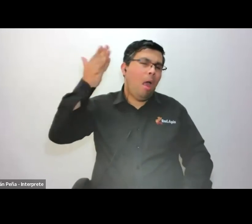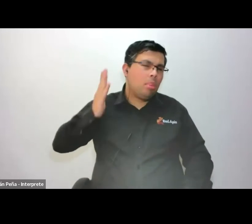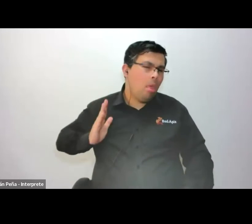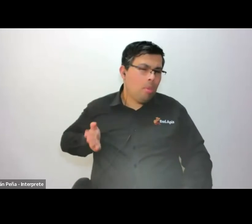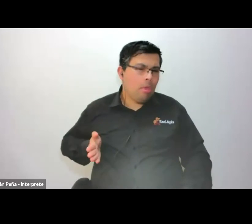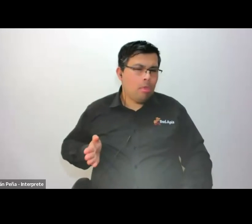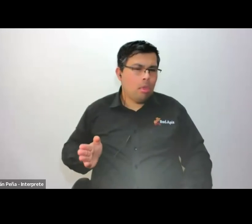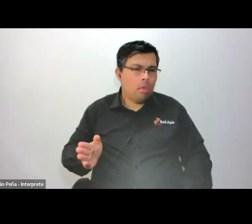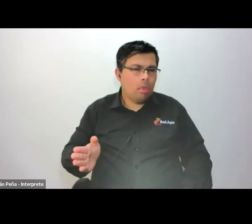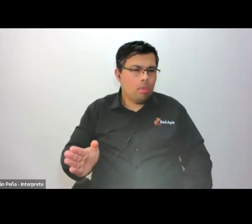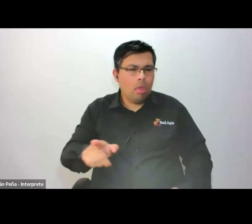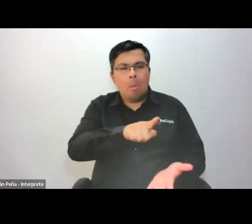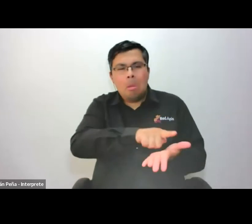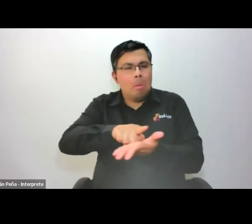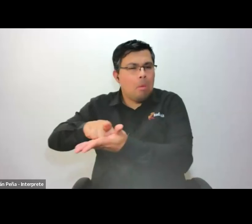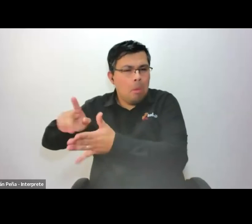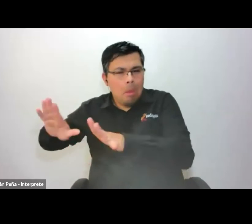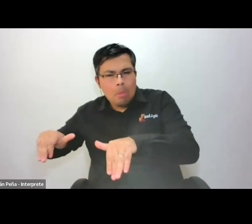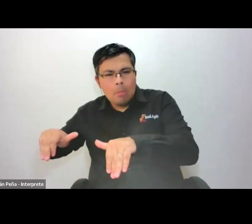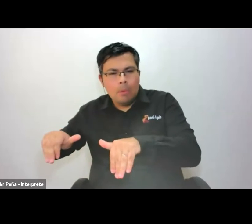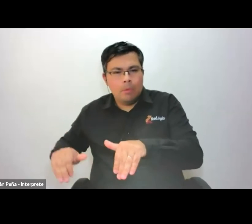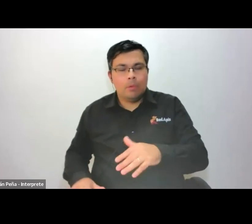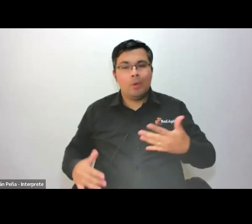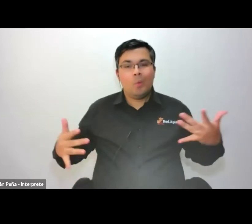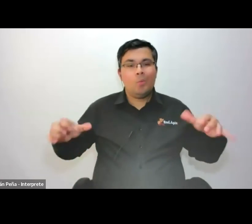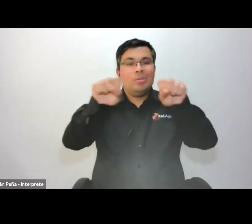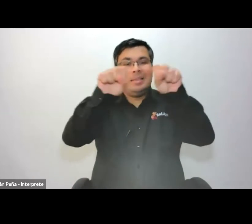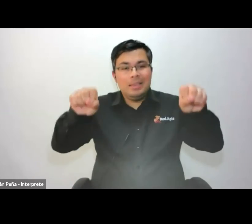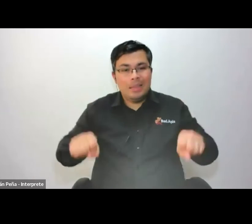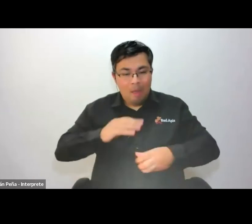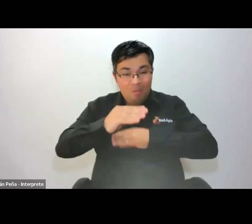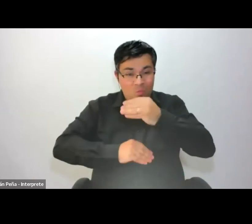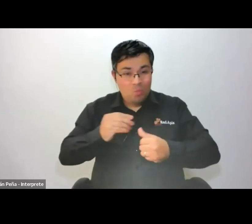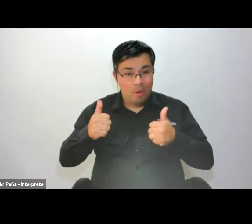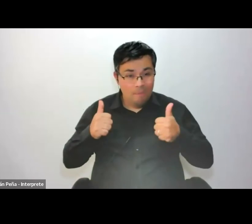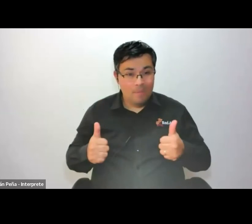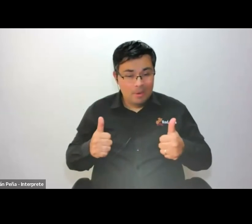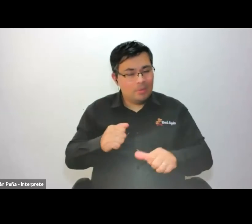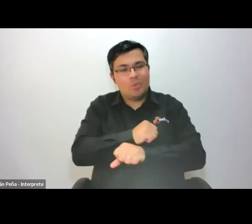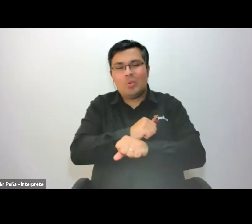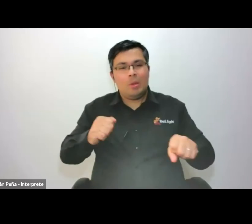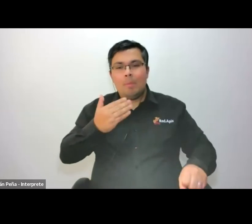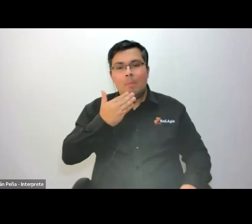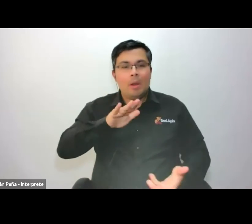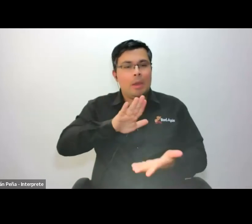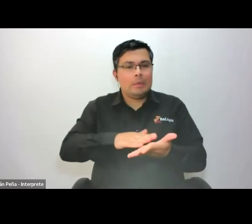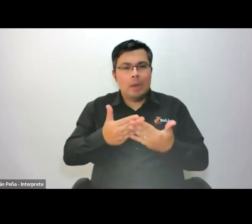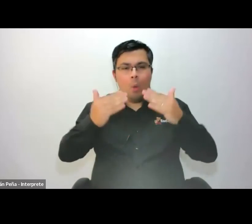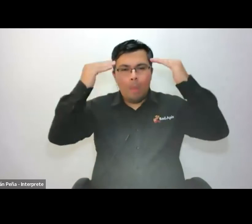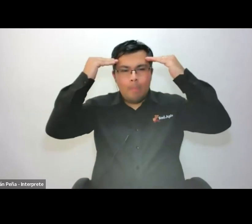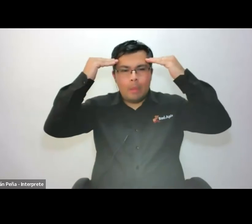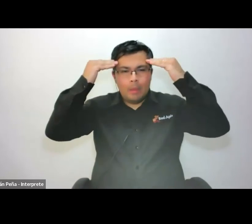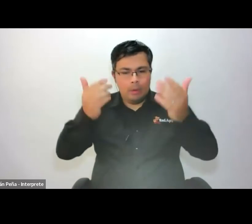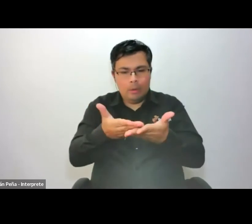de convivencia inclusiva plena. Es muy difícil, porque la salud mental de nuestros estudiantes